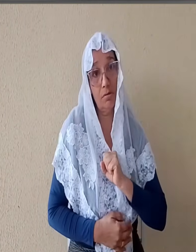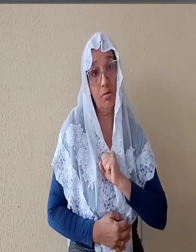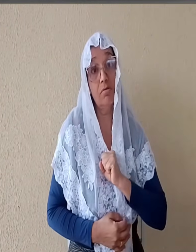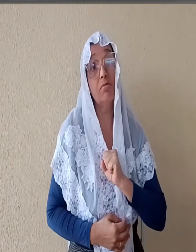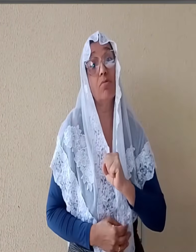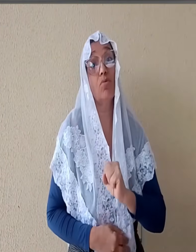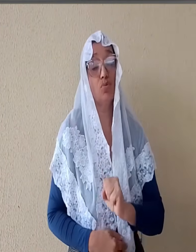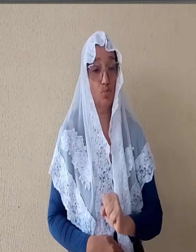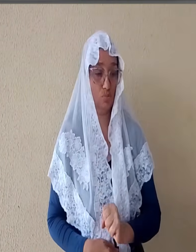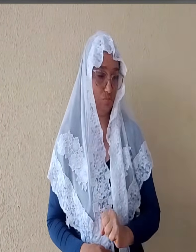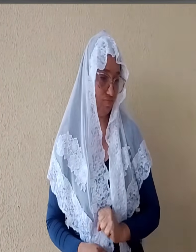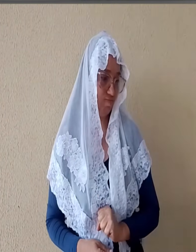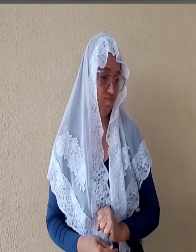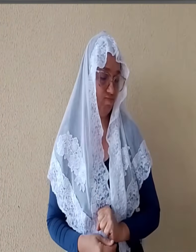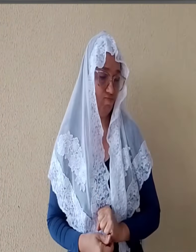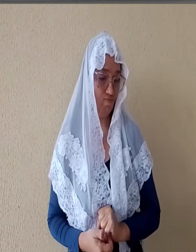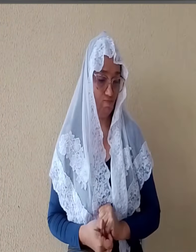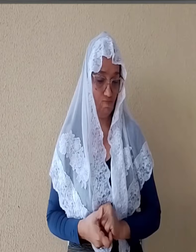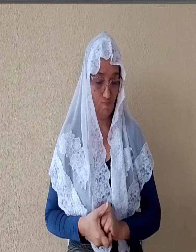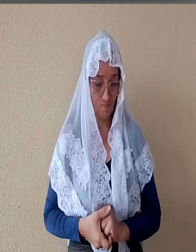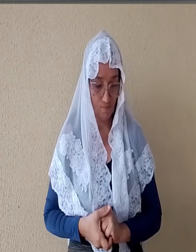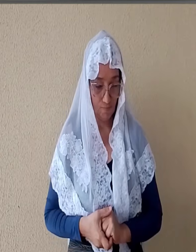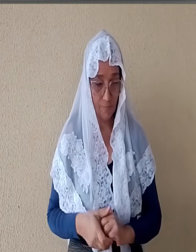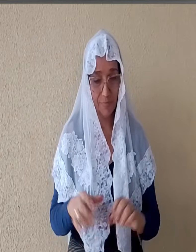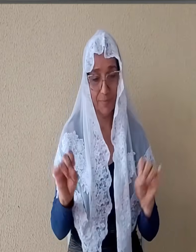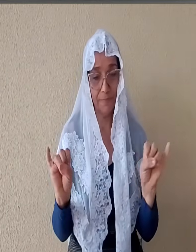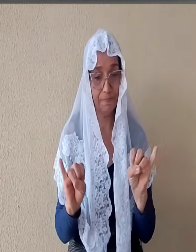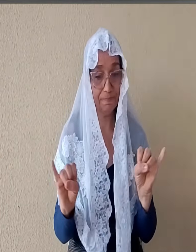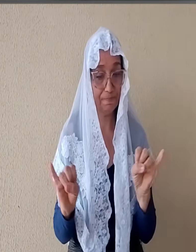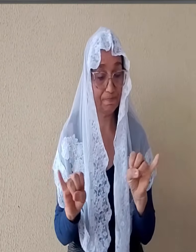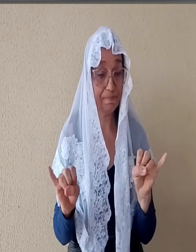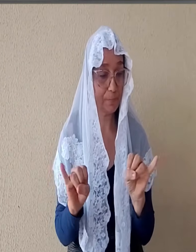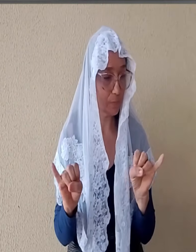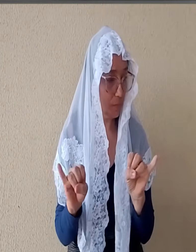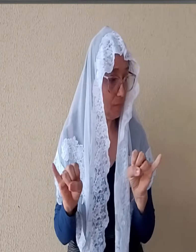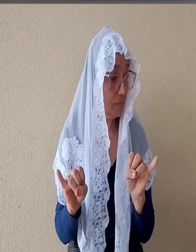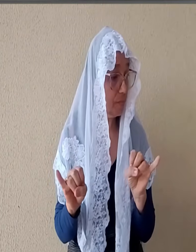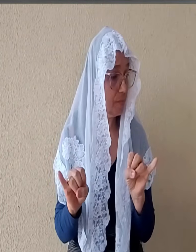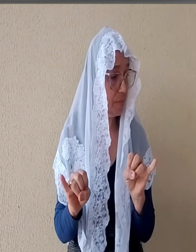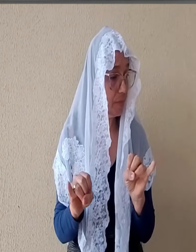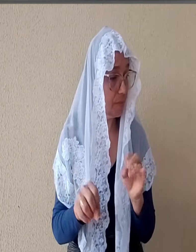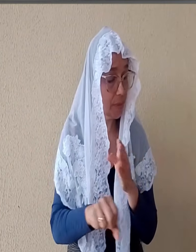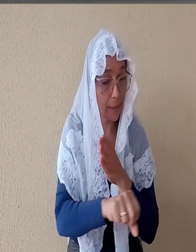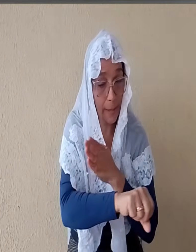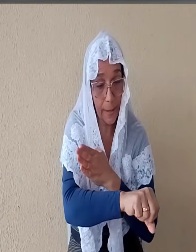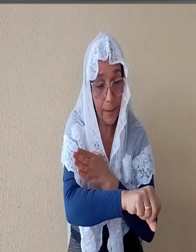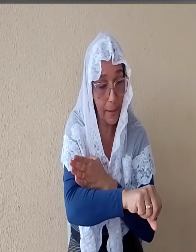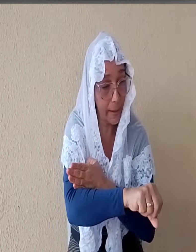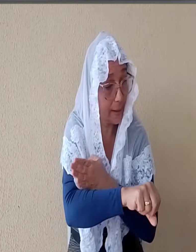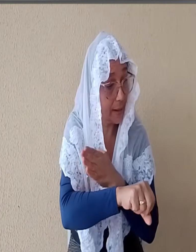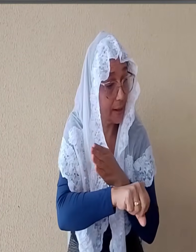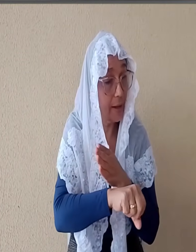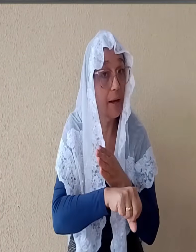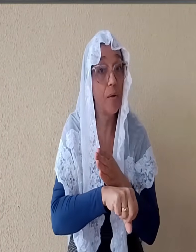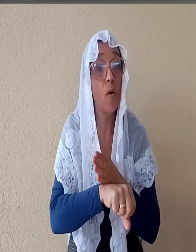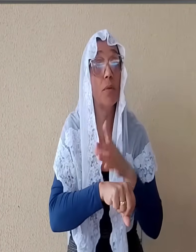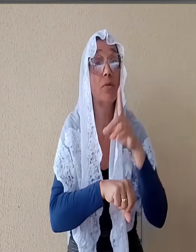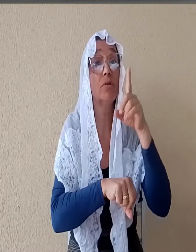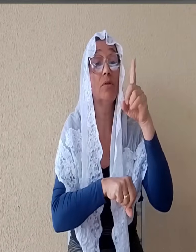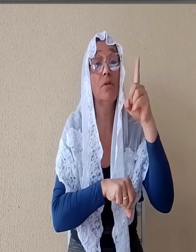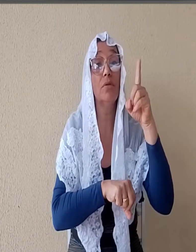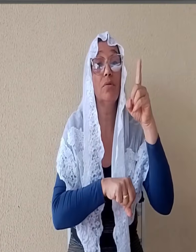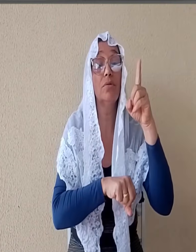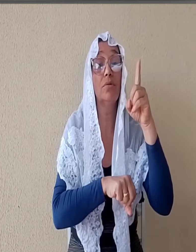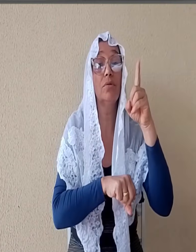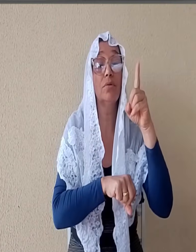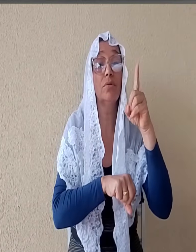podemos, às vezes, fazer aquilo que não é de nós, irmãos. A obra tem que ser perfeita, tem que ser